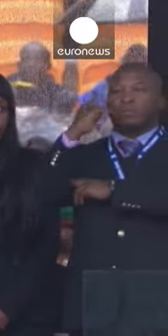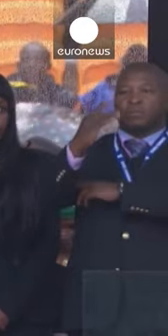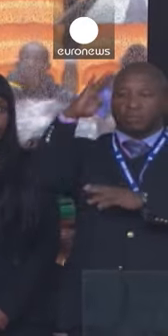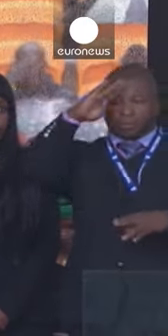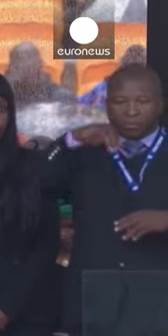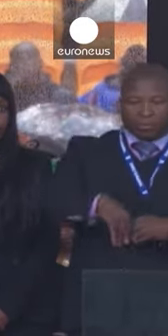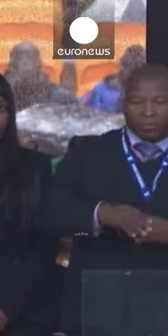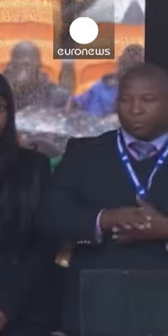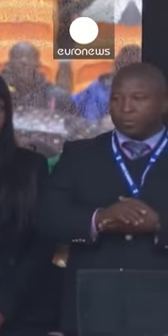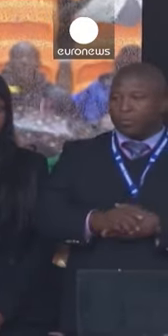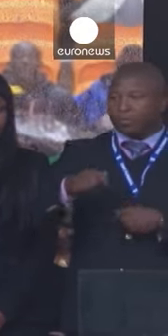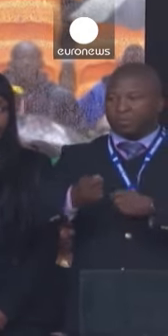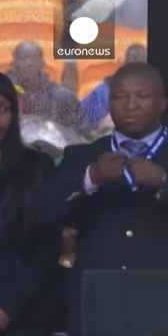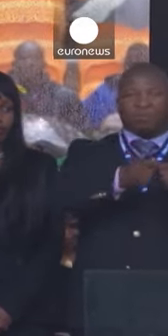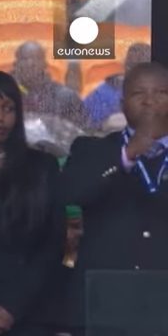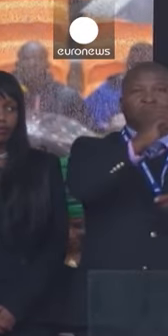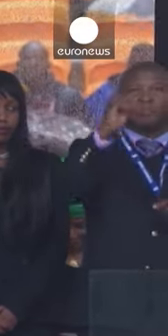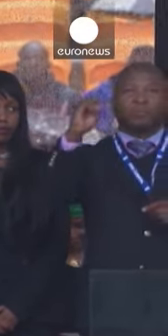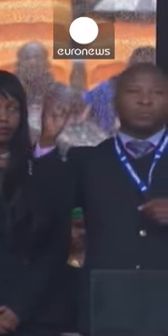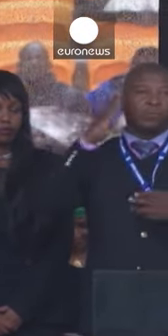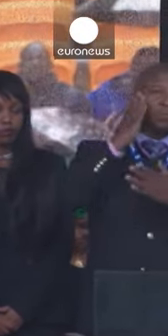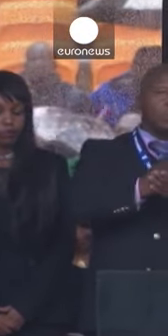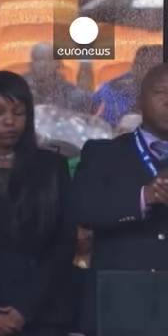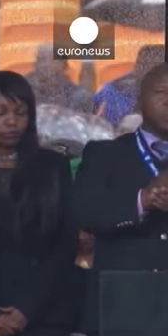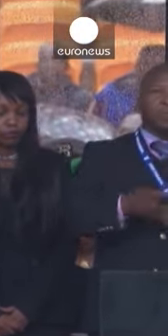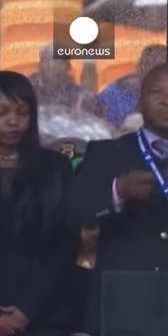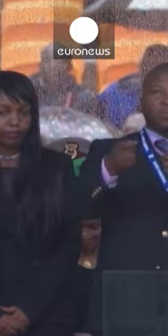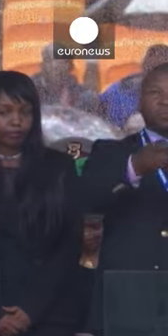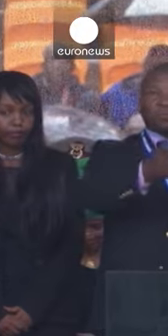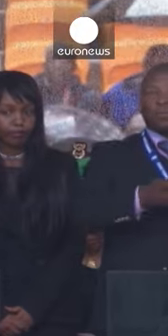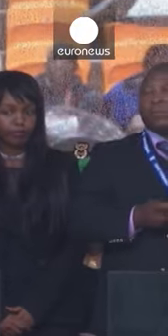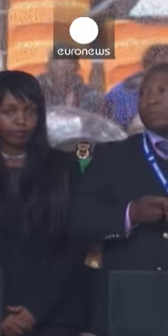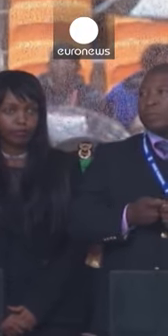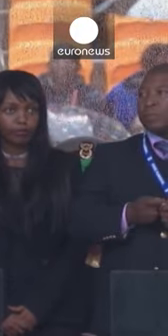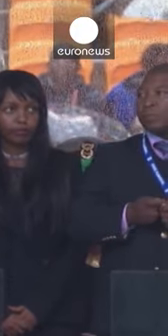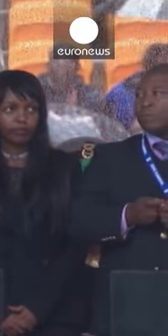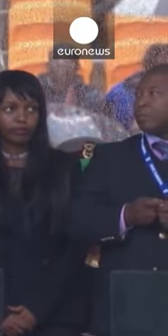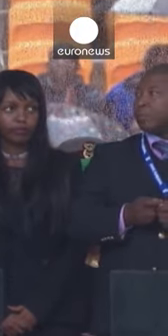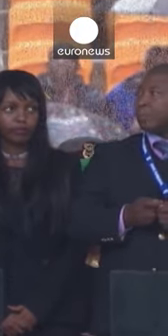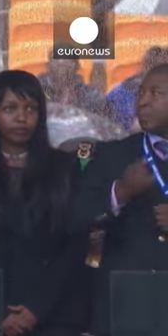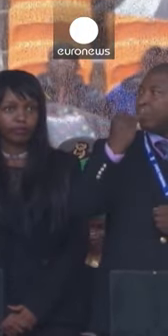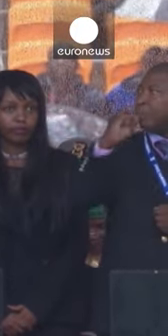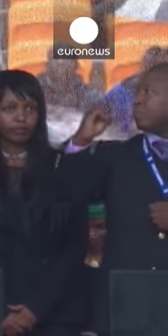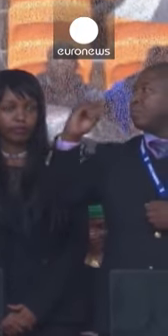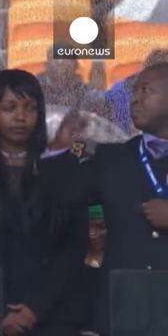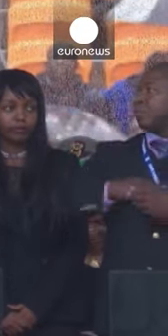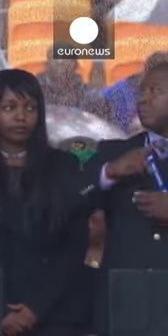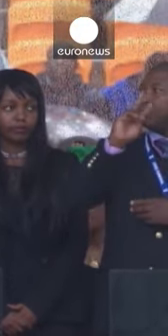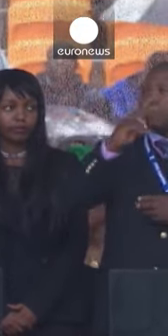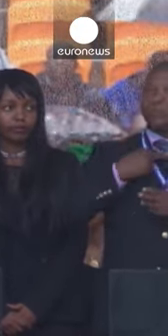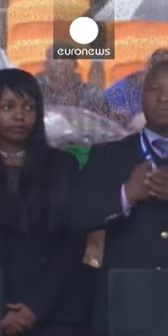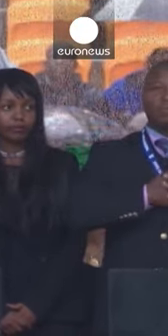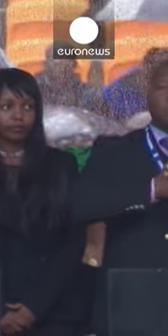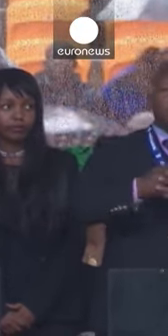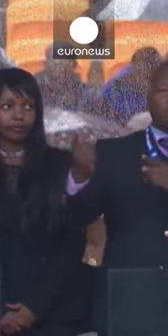Dev bir ağaç devrildi ve parıldayan yaprakları etrafa saçıldı. Bu yapraklarla milyonlarca barış, sevgi ve uzlaşma